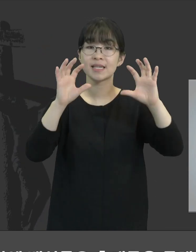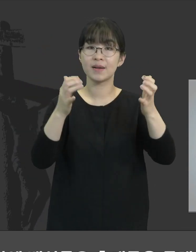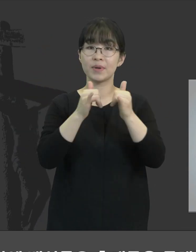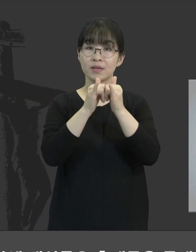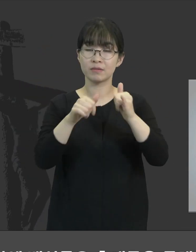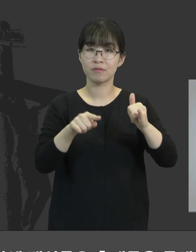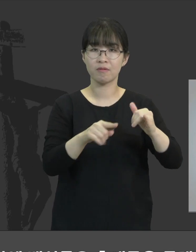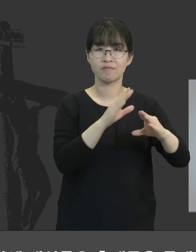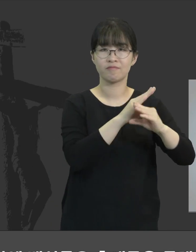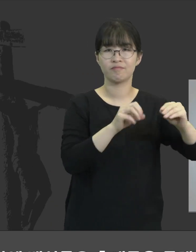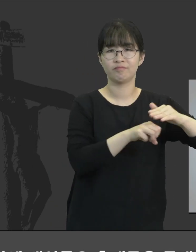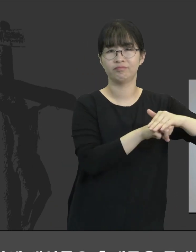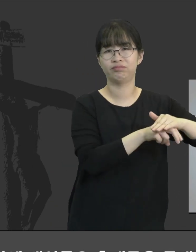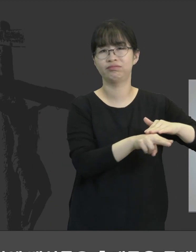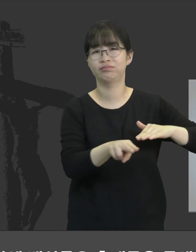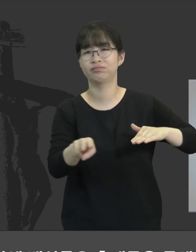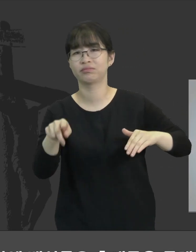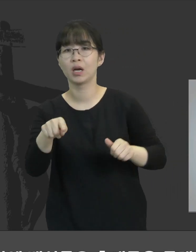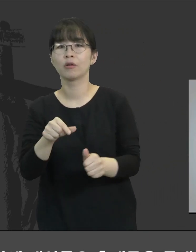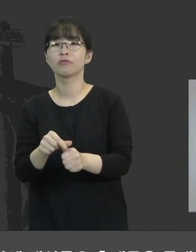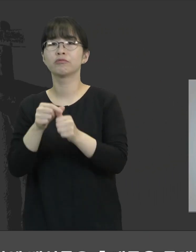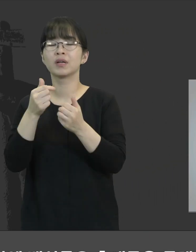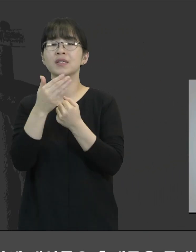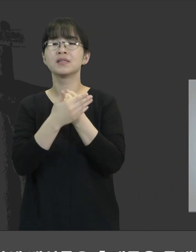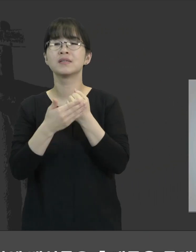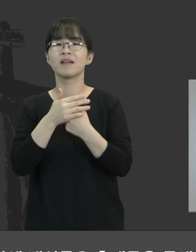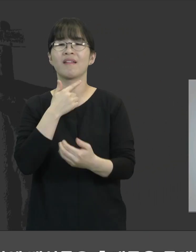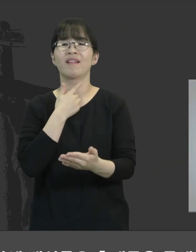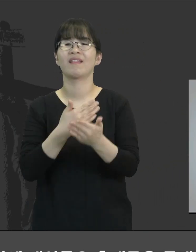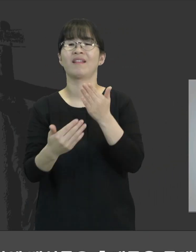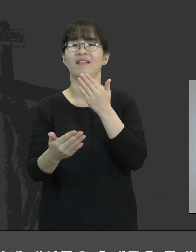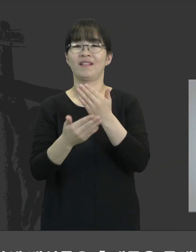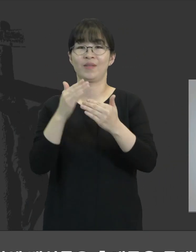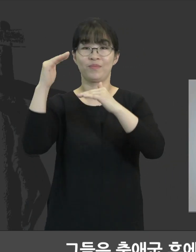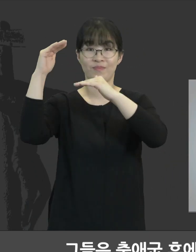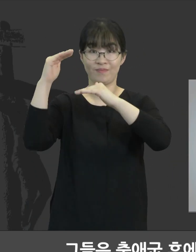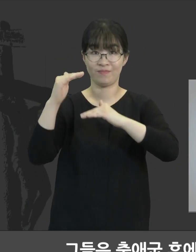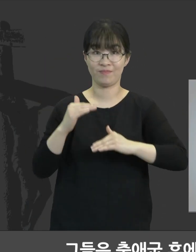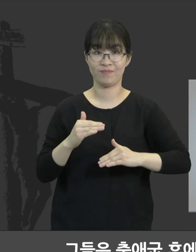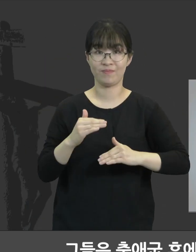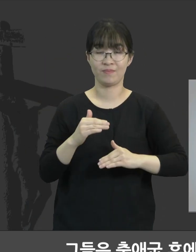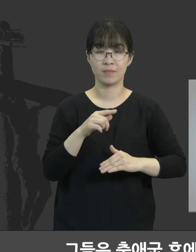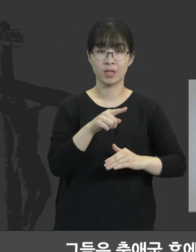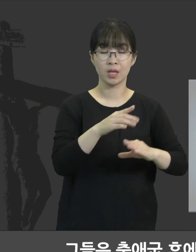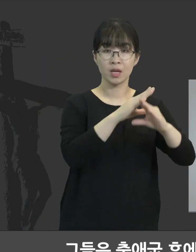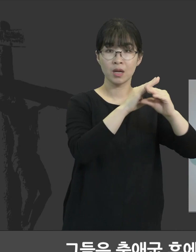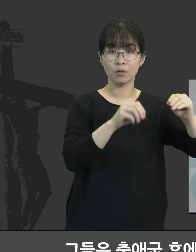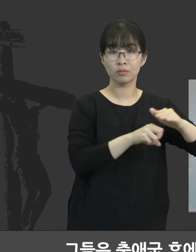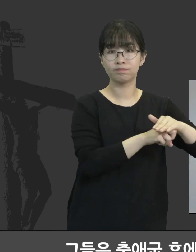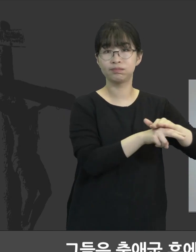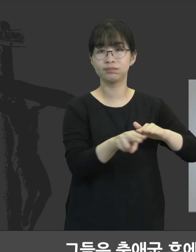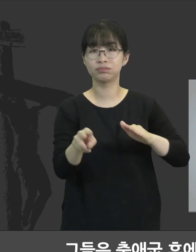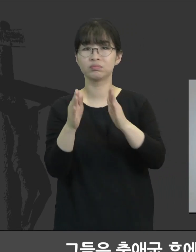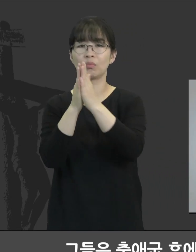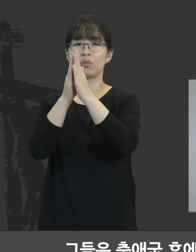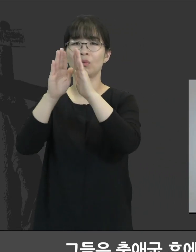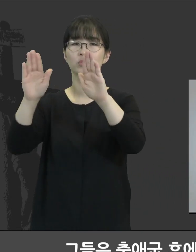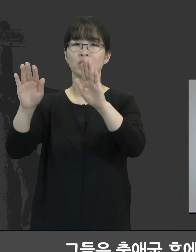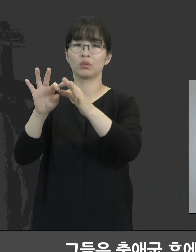이스라엘 백성들은 출애굽을 통해 구원의 은혜를 경험했습니다. 그들은 출애굽 후에 모세를 통해 시내산에서